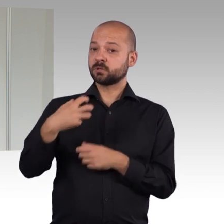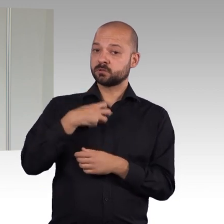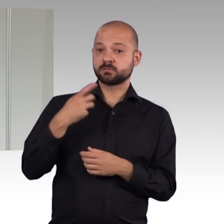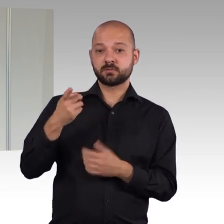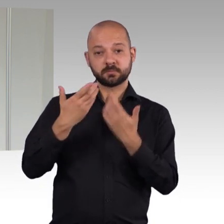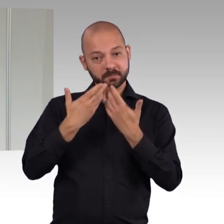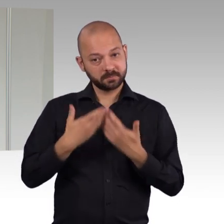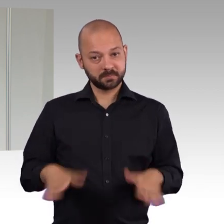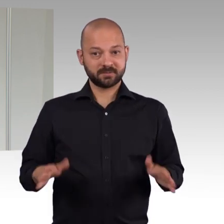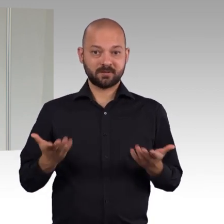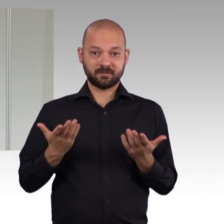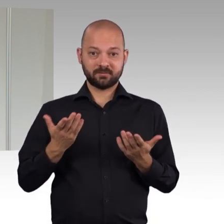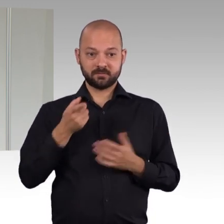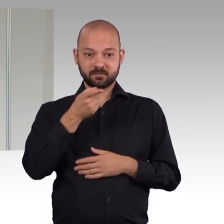haben